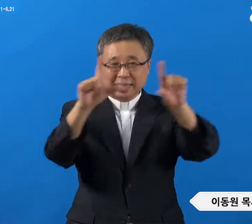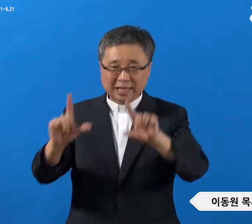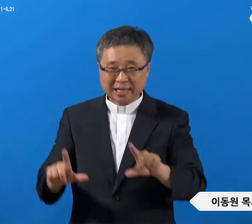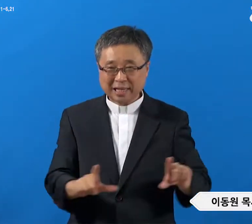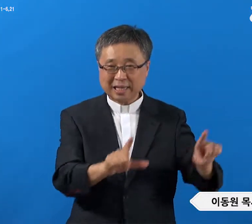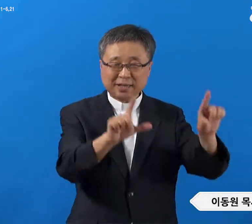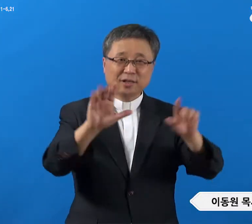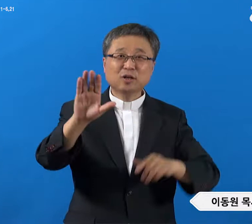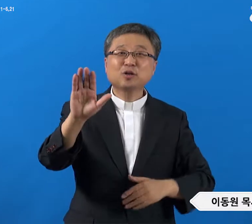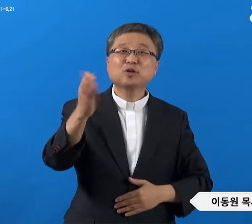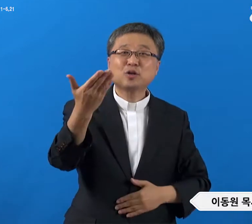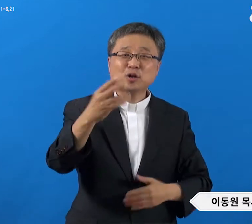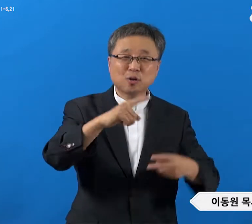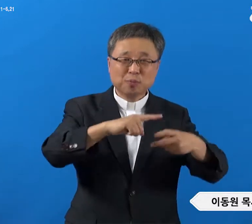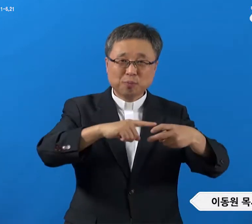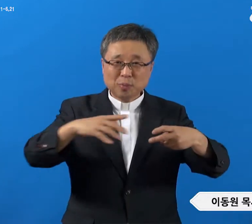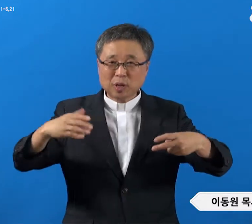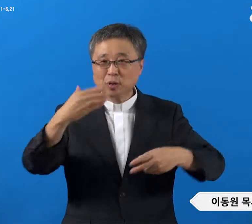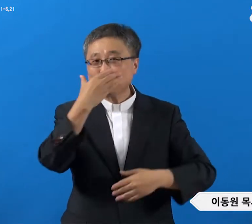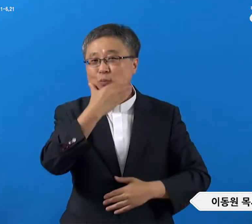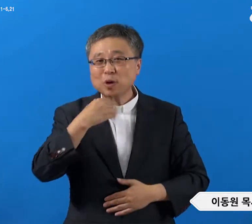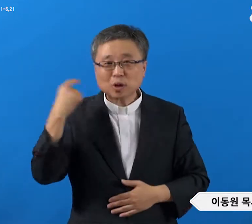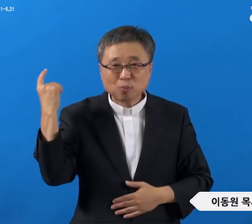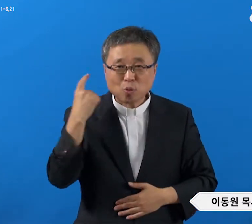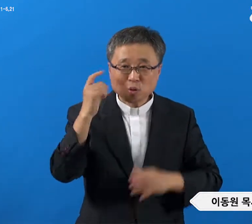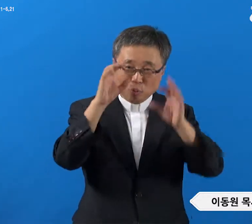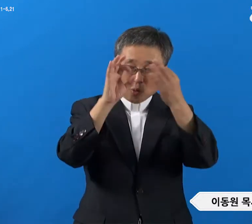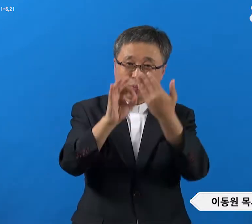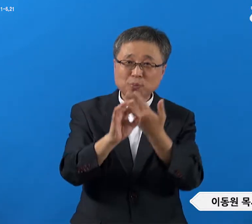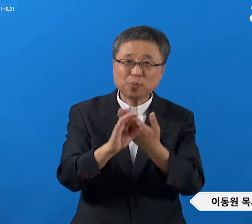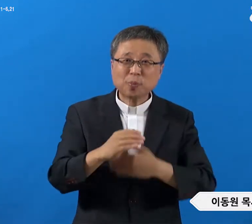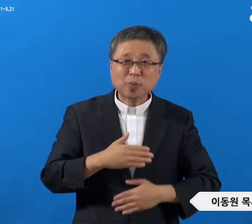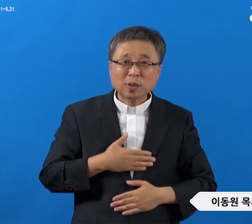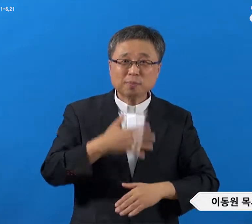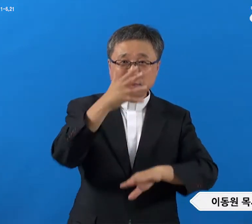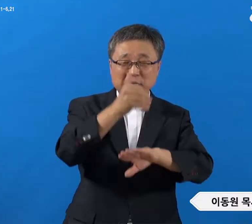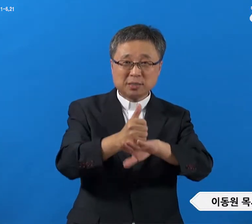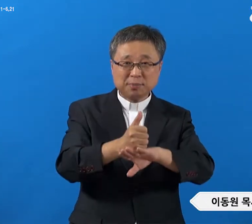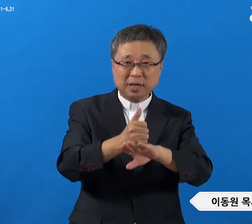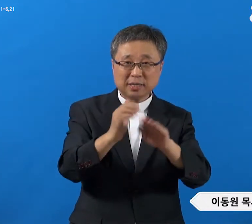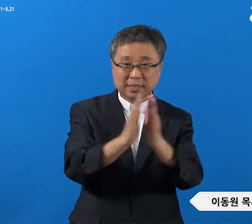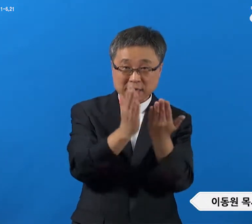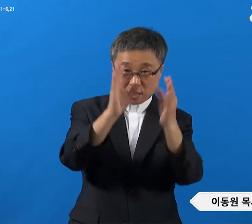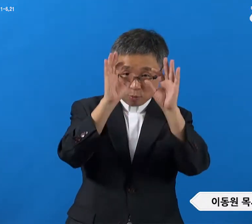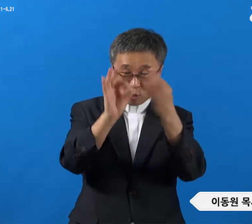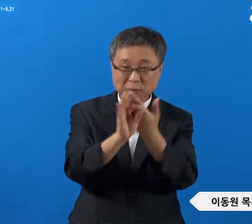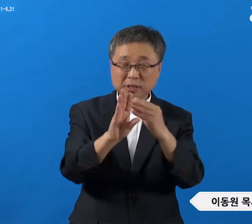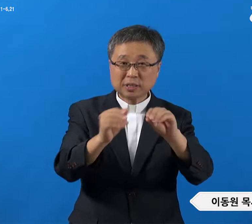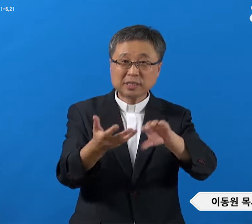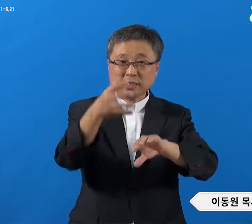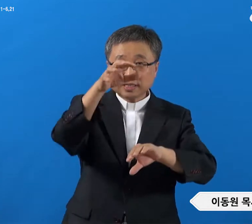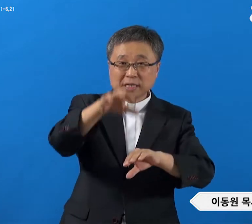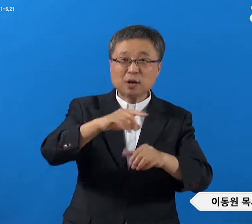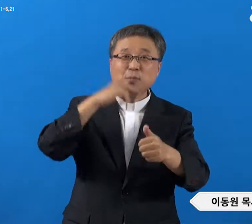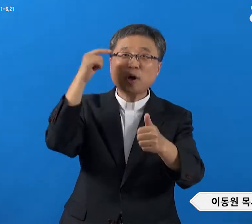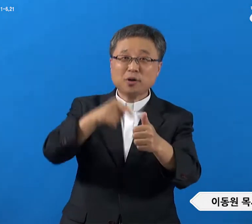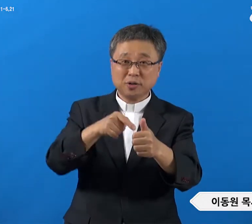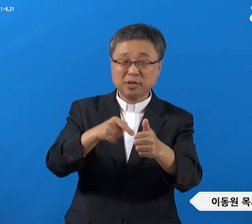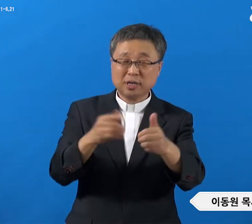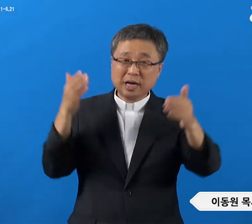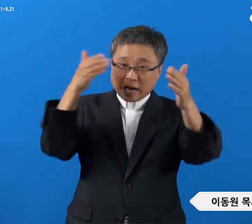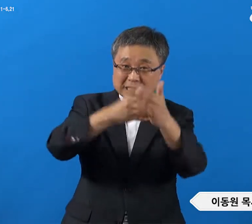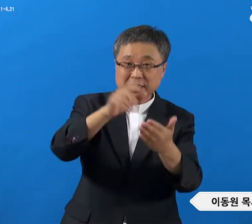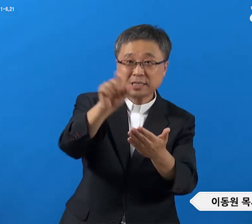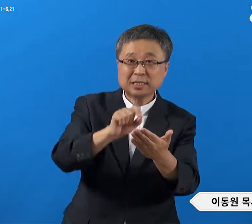마태복음이 오늘 1장을 같이 생각하고 있으면 마태복음 마지막 장에 지상명령이 실려 있잖아요. 자, 예수님이 마지막으로